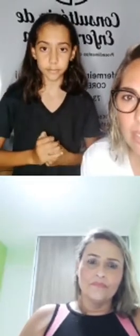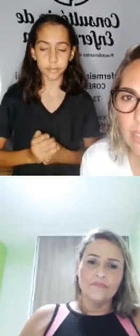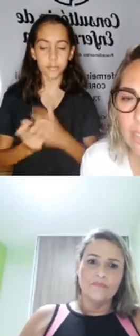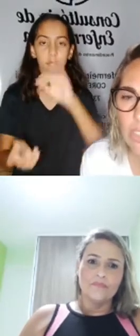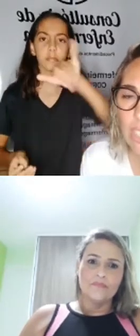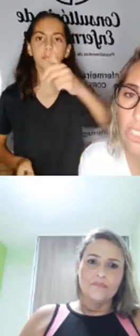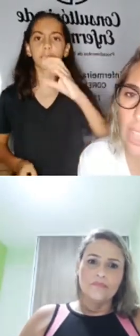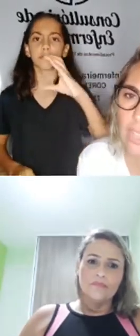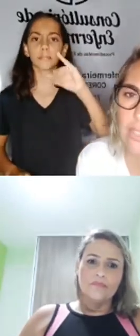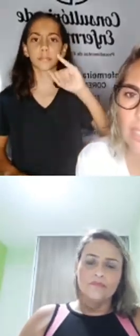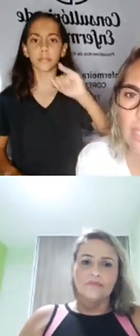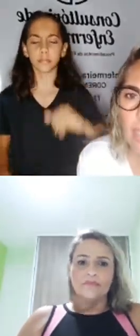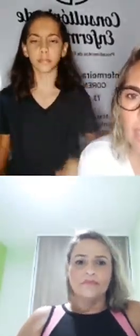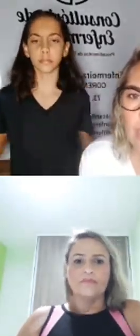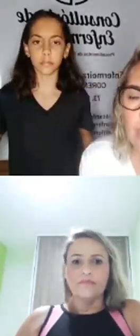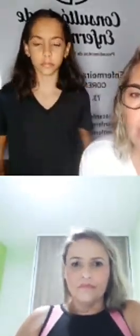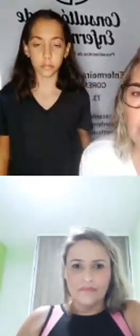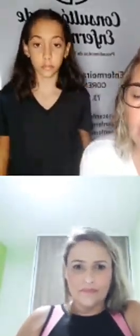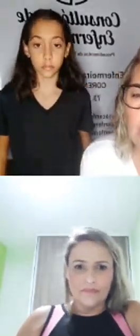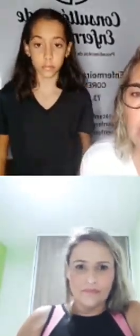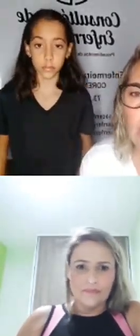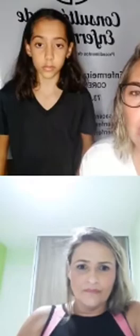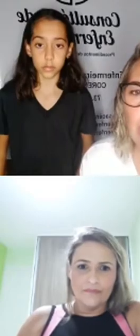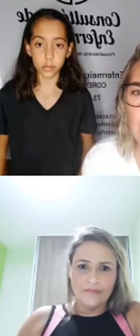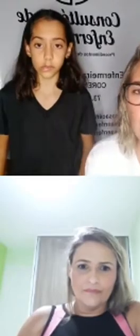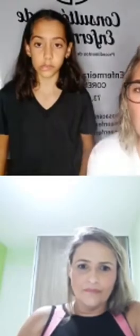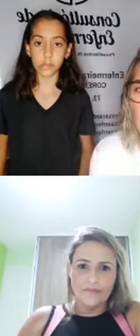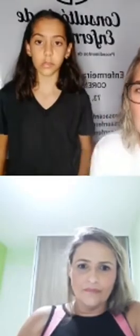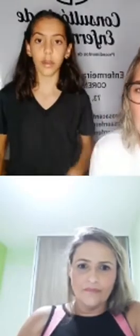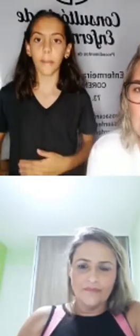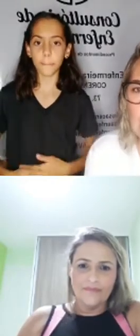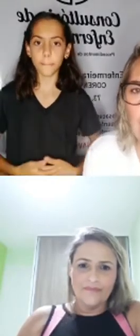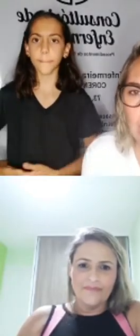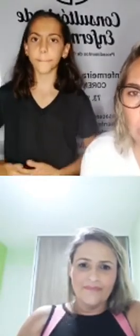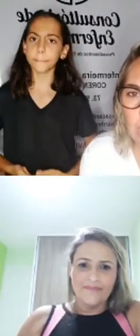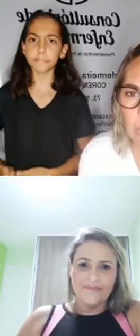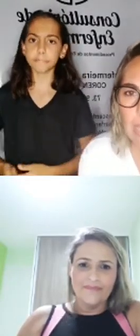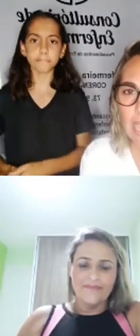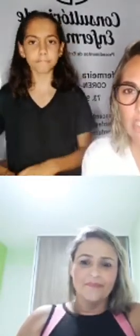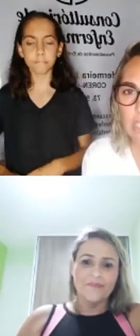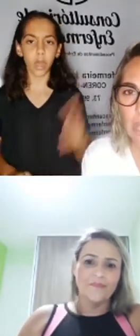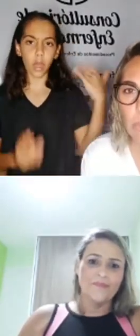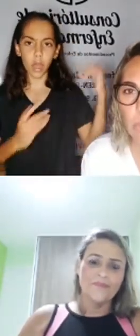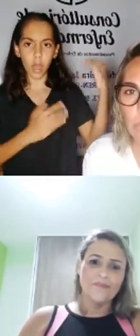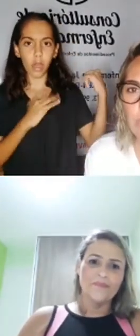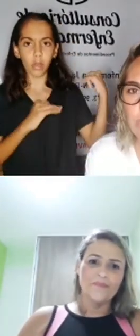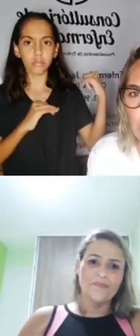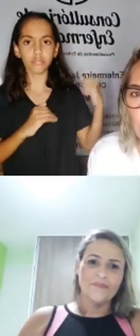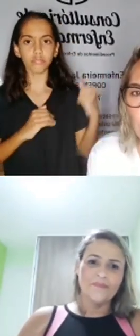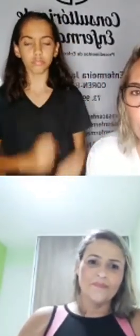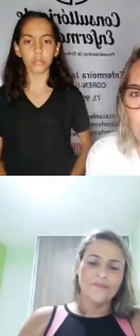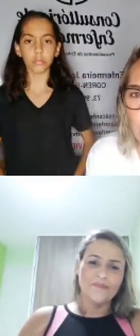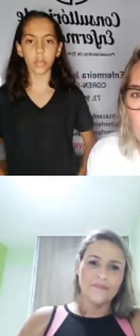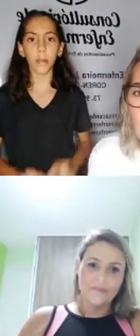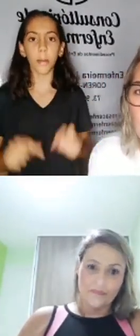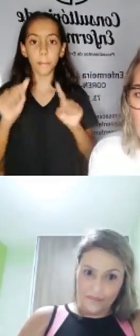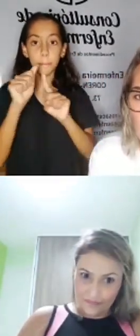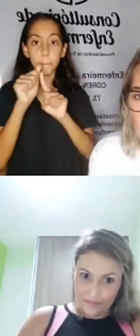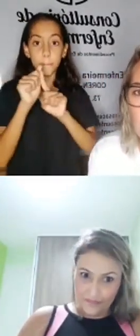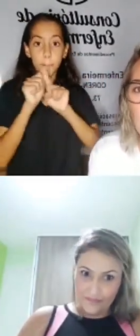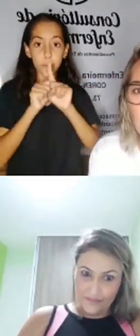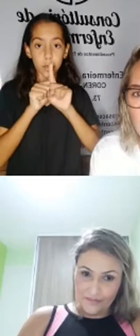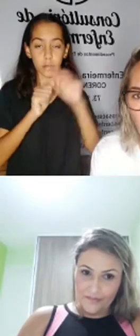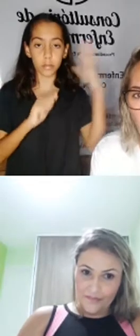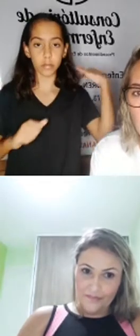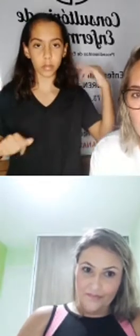Jace, acho que é Jace, que está dizendo que teve neném o mês passado e que apesar de ser muito difícil tudo isso, ela entendeu